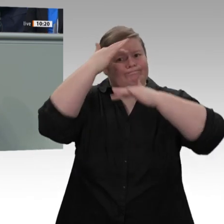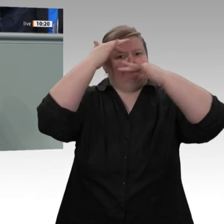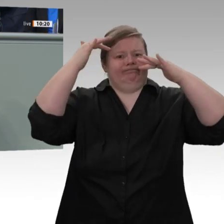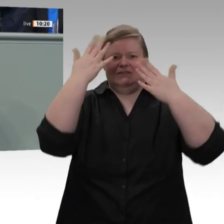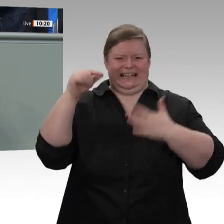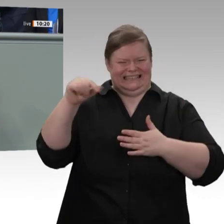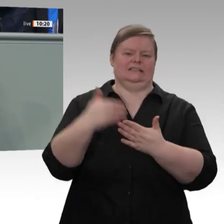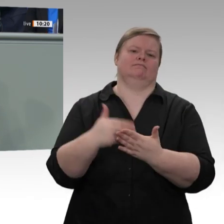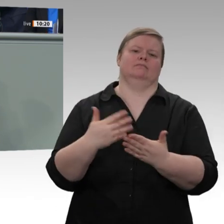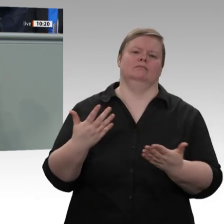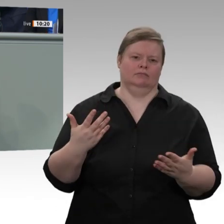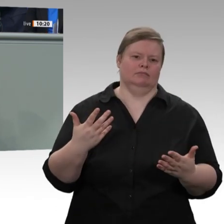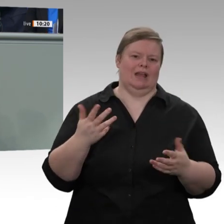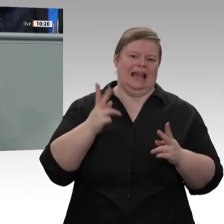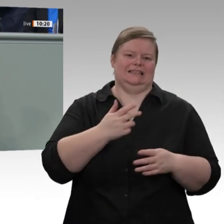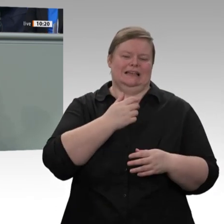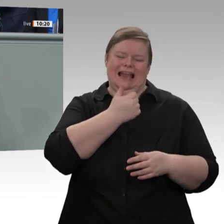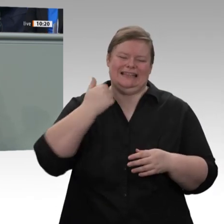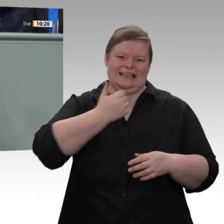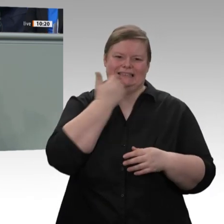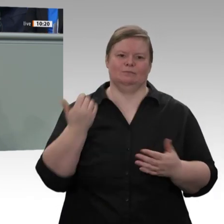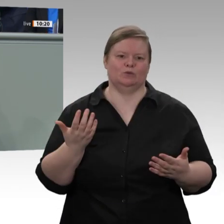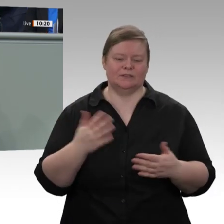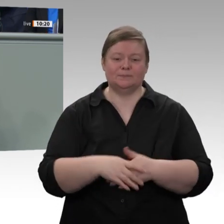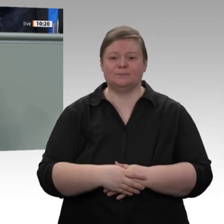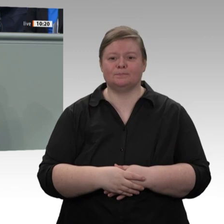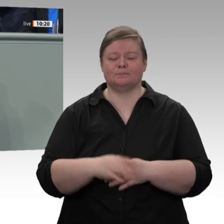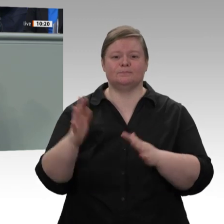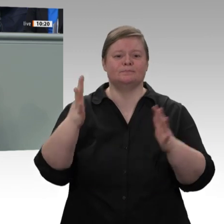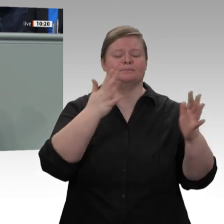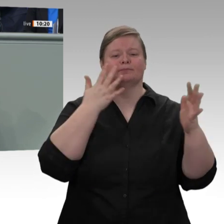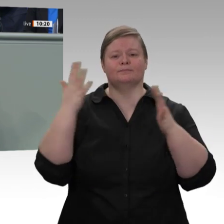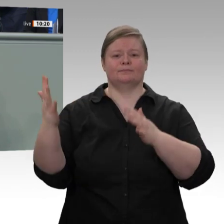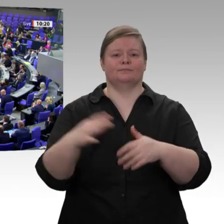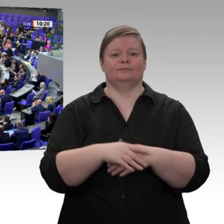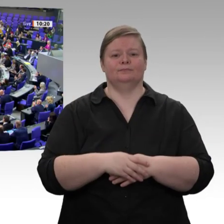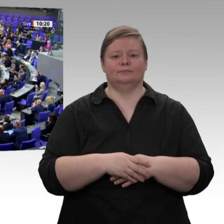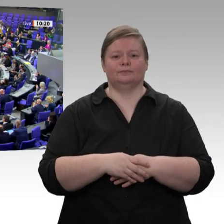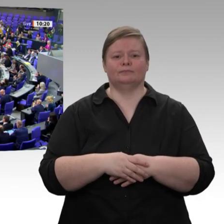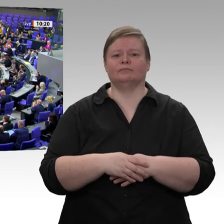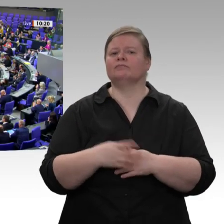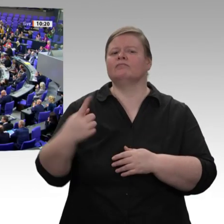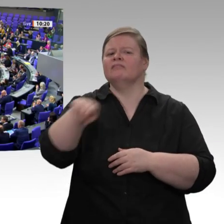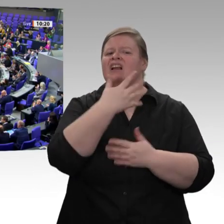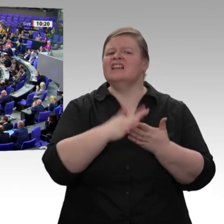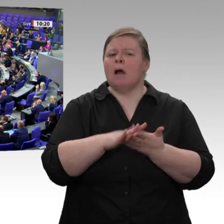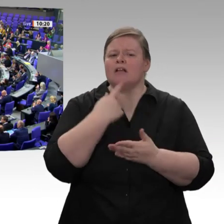Oktaven und sind deshalb auch nicht frei von politischer Mitverantwortung für das, was geschieht.